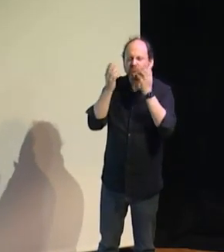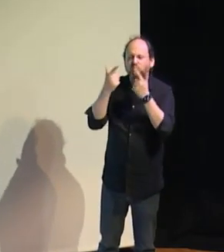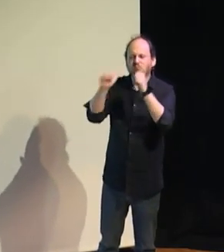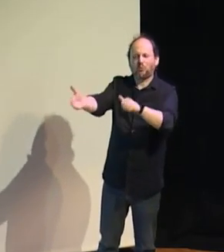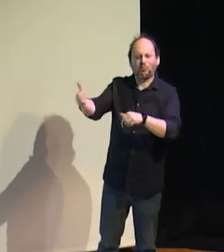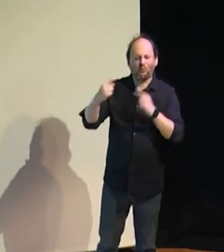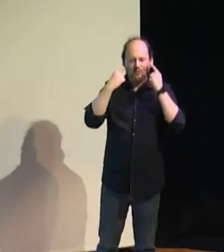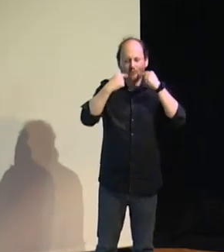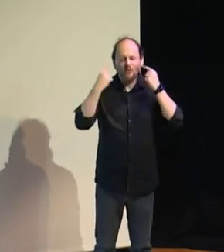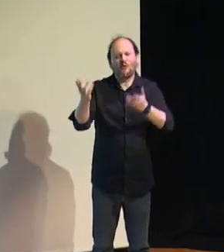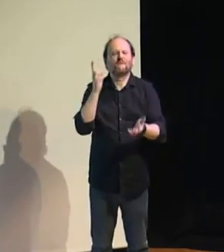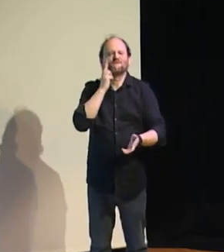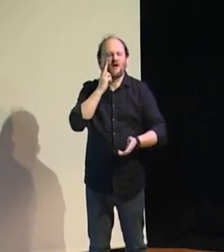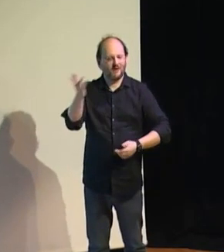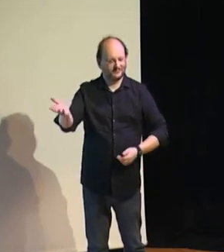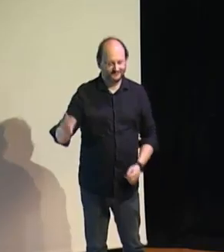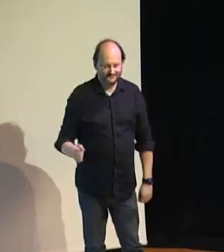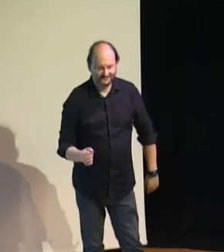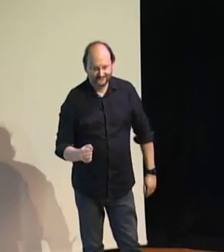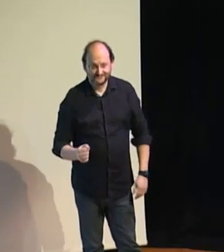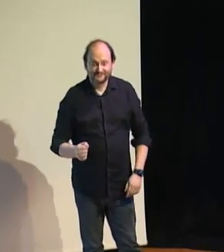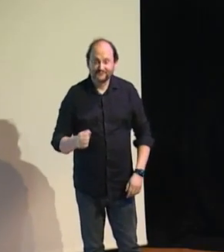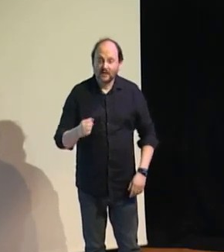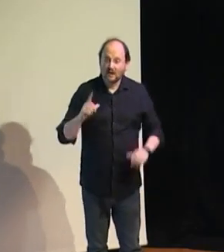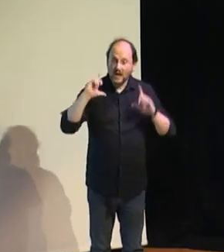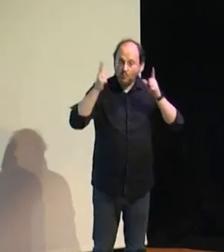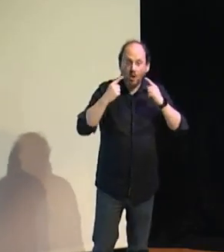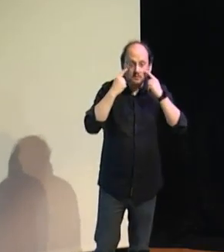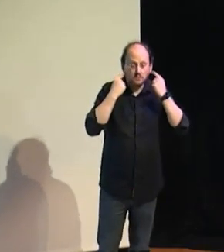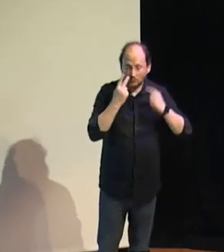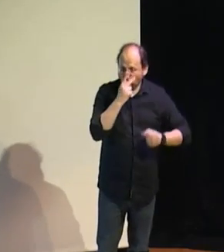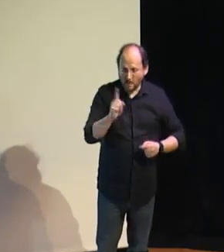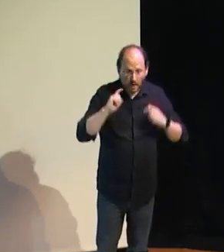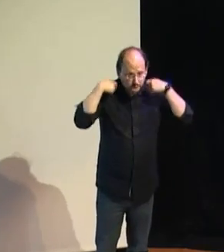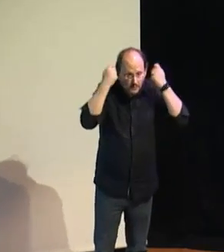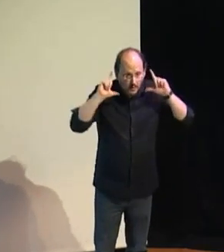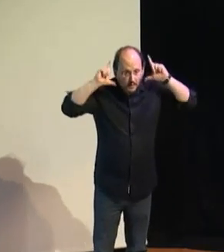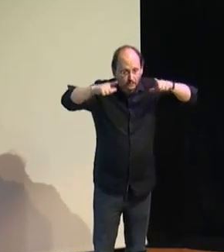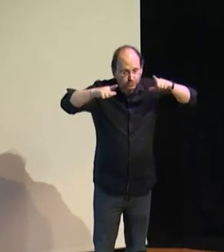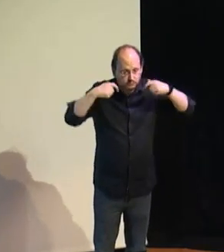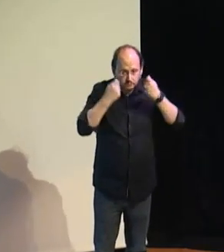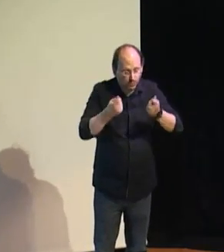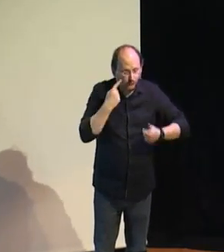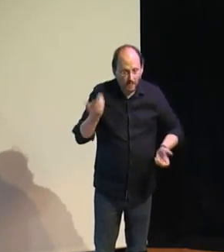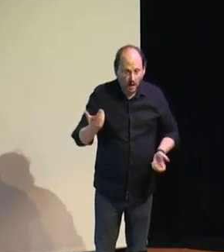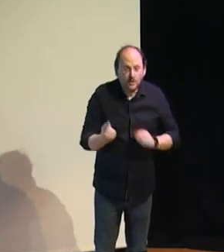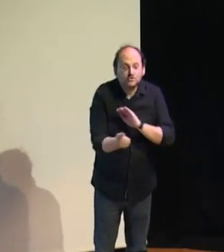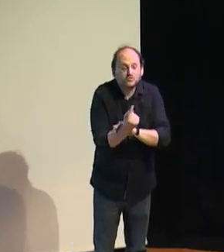En fait, quand on boit, on a les pommettes rouges. On sait qu'on a bu du vin, donc on tousse les pommettes. Mais les moines ne voyaient pas leurs pommettes parce qu'ils avaient leur